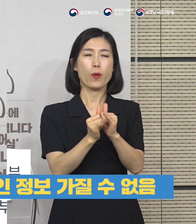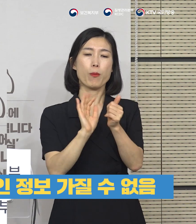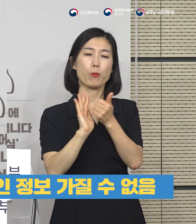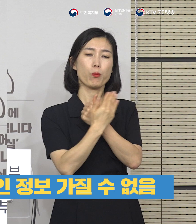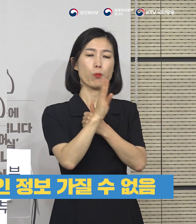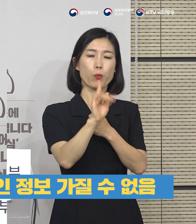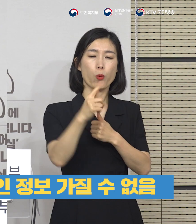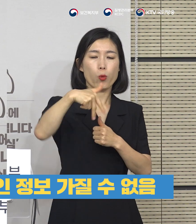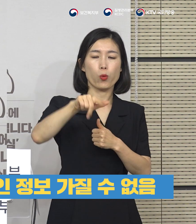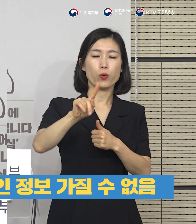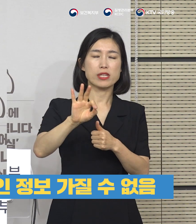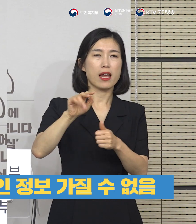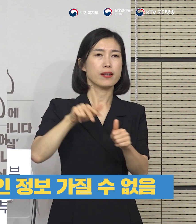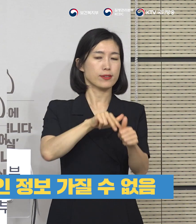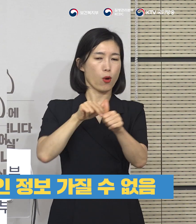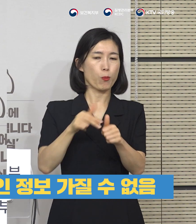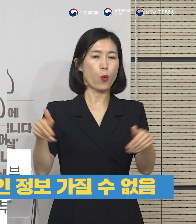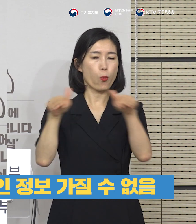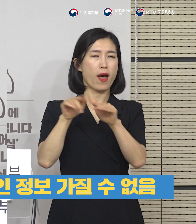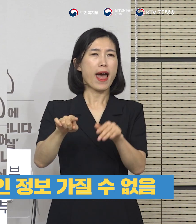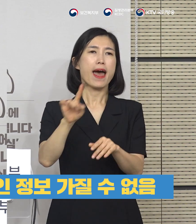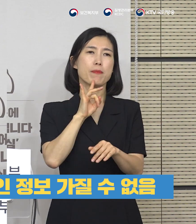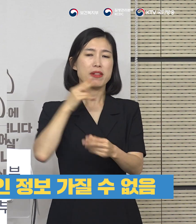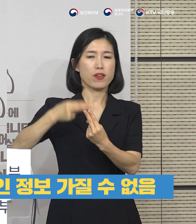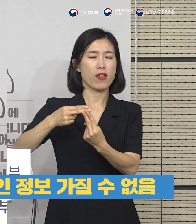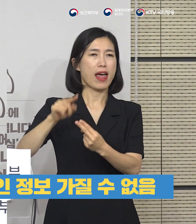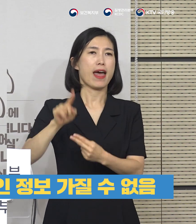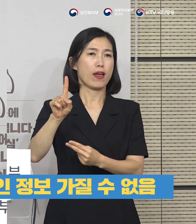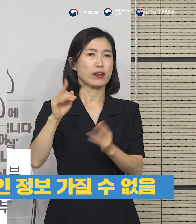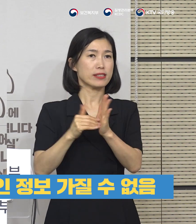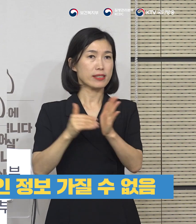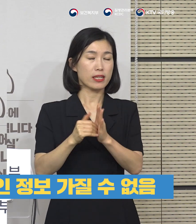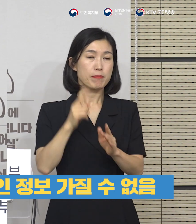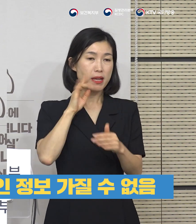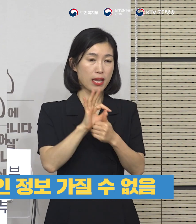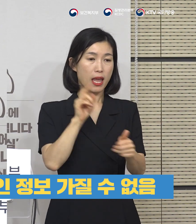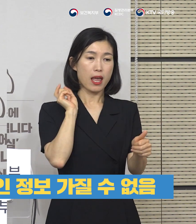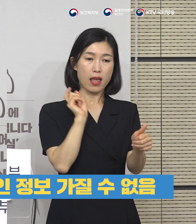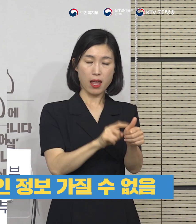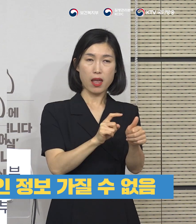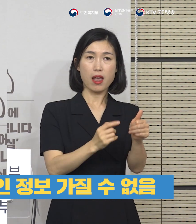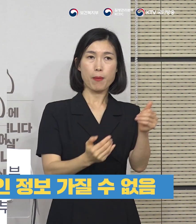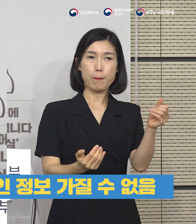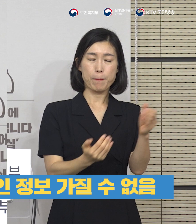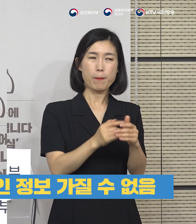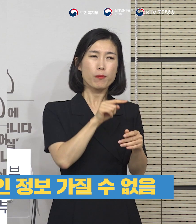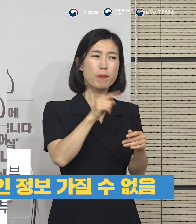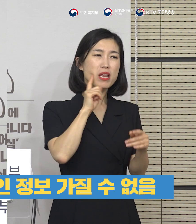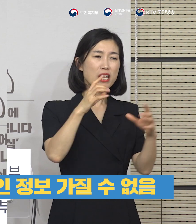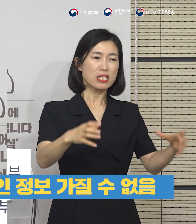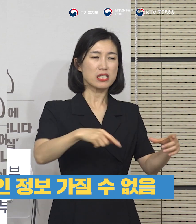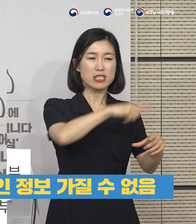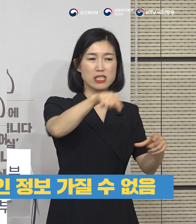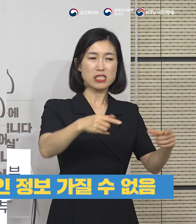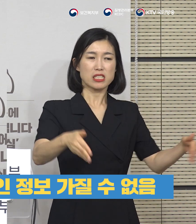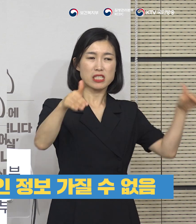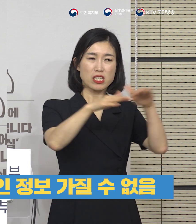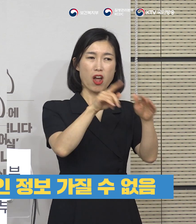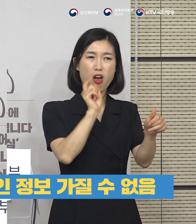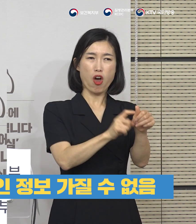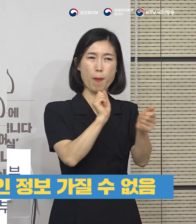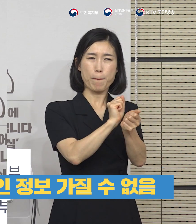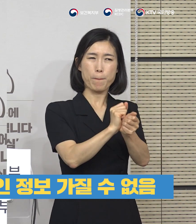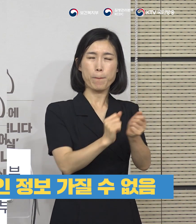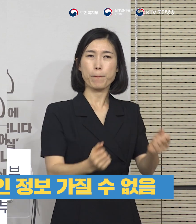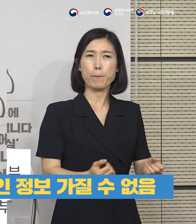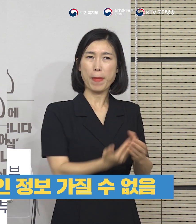갖게 됩니다. 만약에 감염 확산 사례, 감염 발생 사실이 밝혀져서 그 해당 시설에 대한 역학조사가